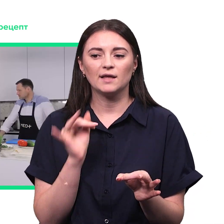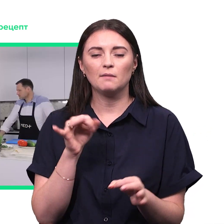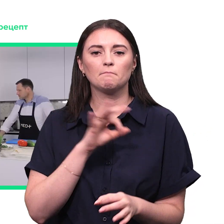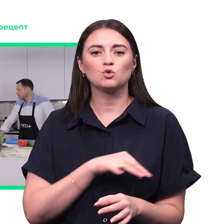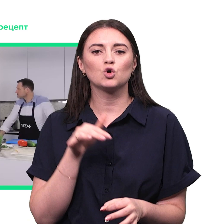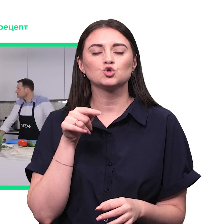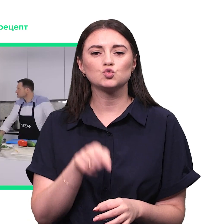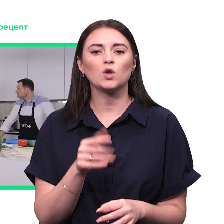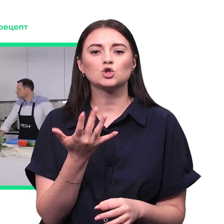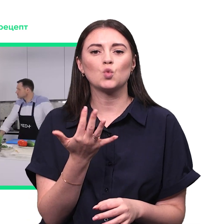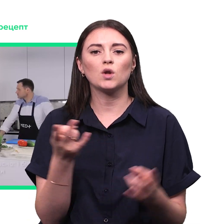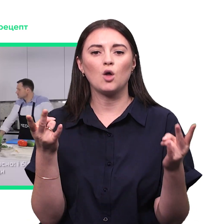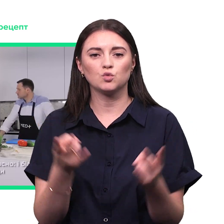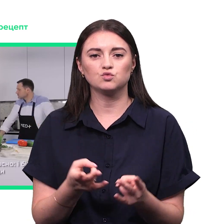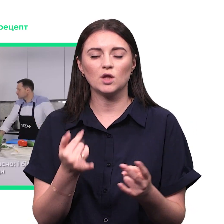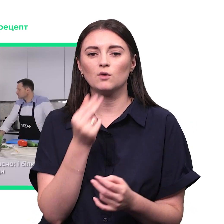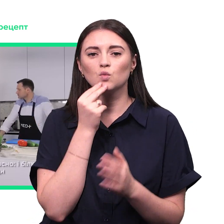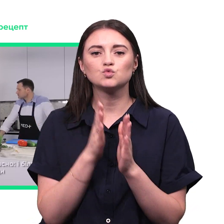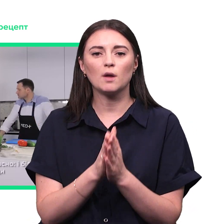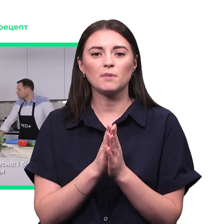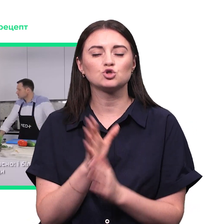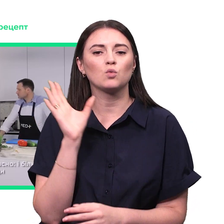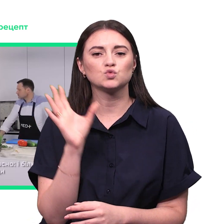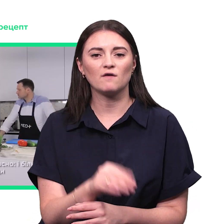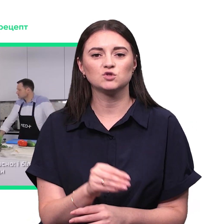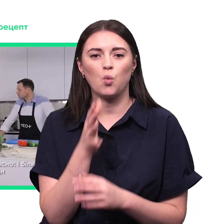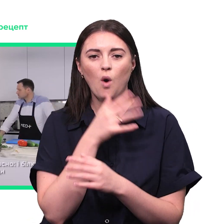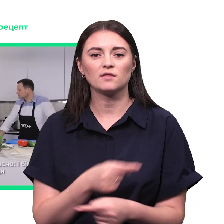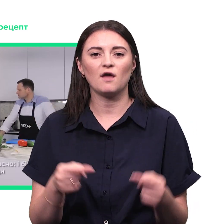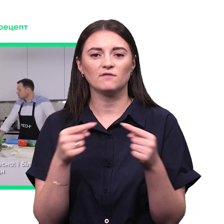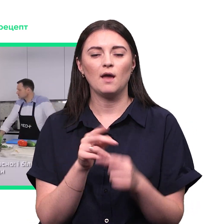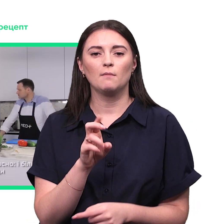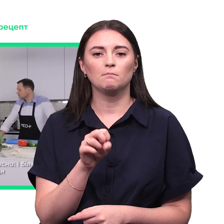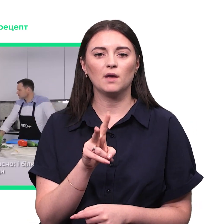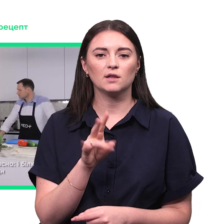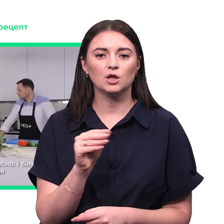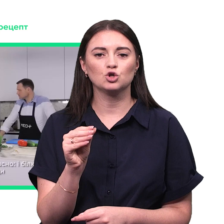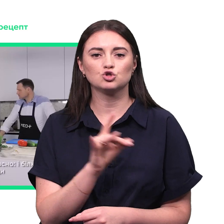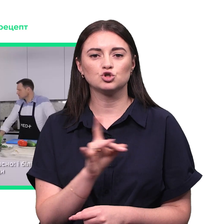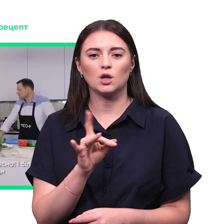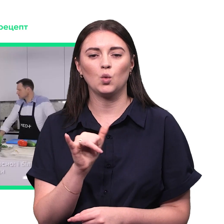столько, сколько нужно. И кушайте, пожалуйста, все одновременно. И белки, и жиры, и углеводы.